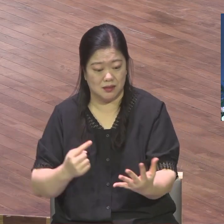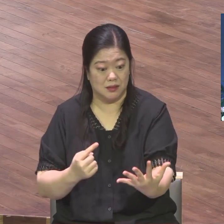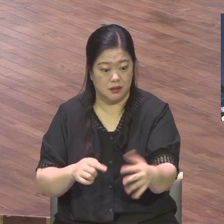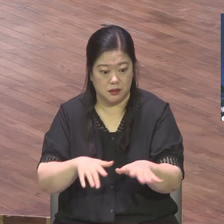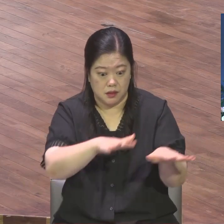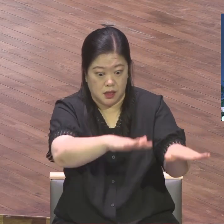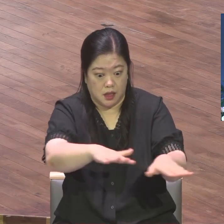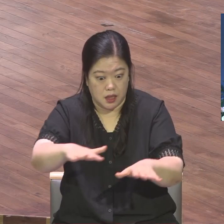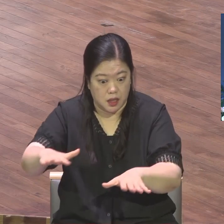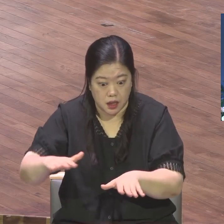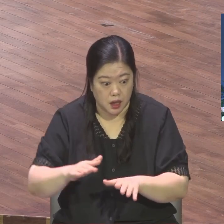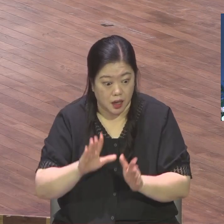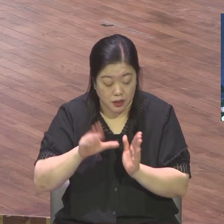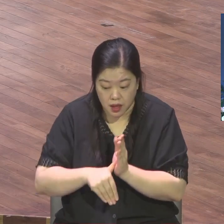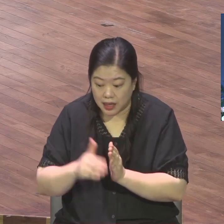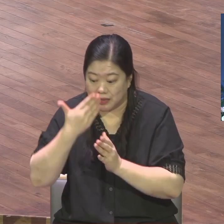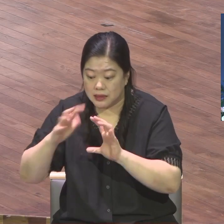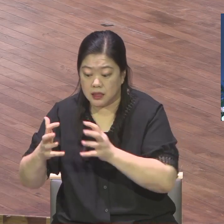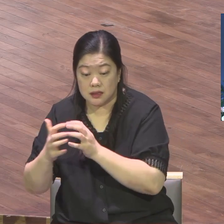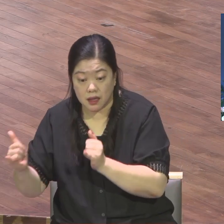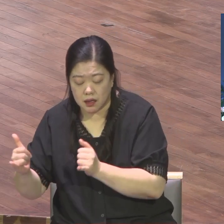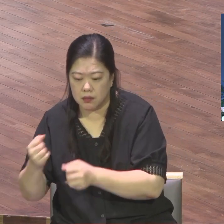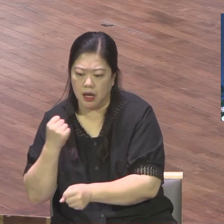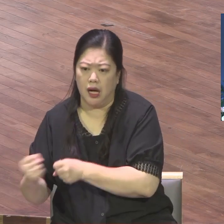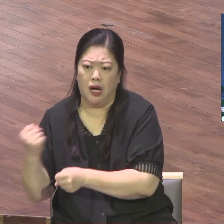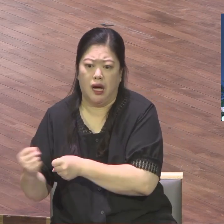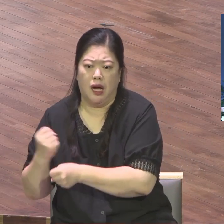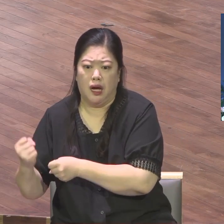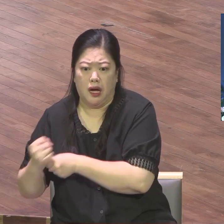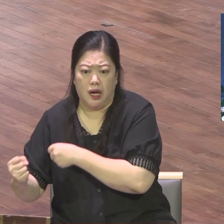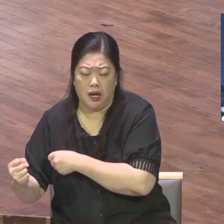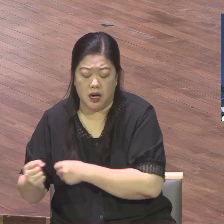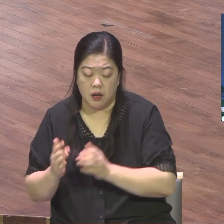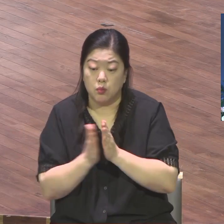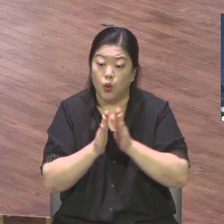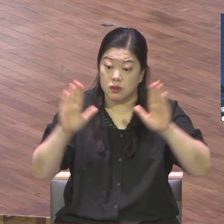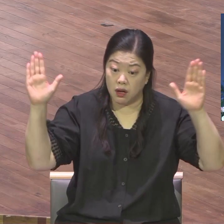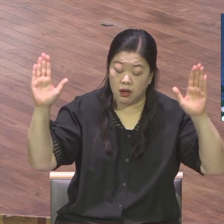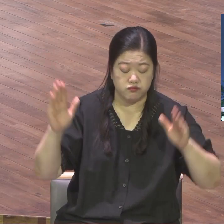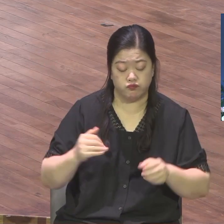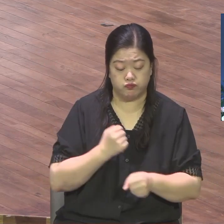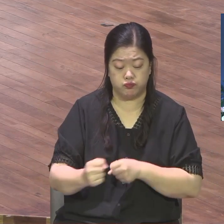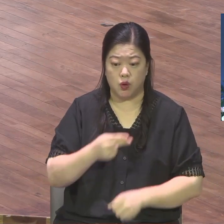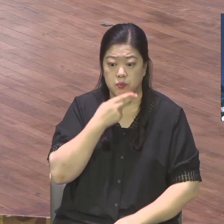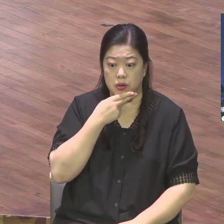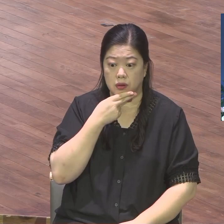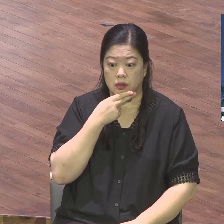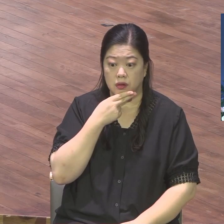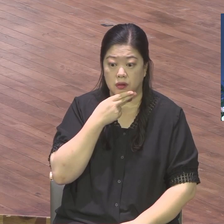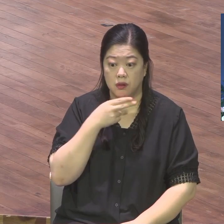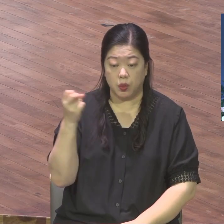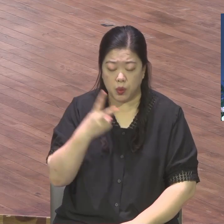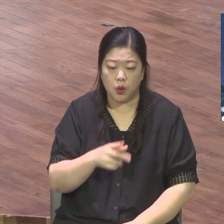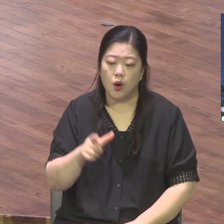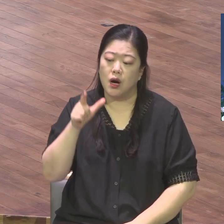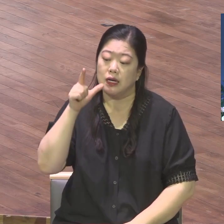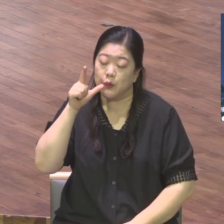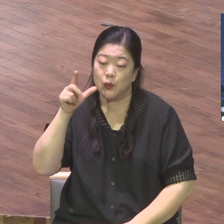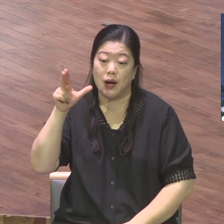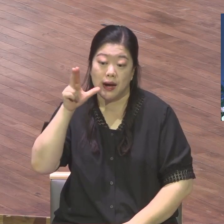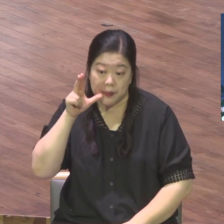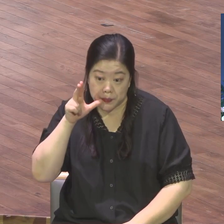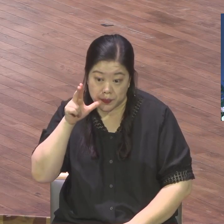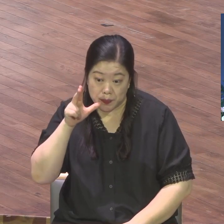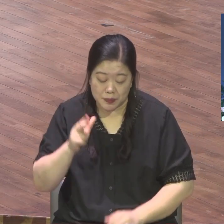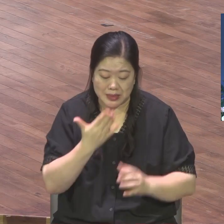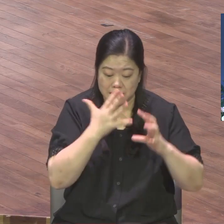앞두고 보인 이스라엘 백성들과 여호수아의 차이점이 뭐냐고요? 안악상지 강력한 안악상지 앞에 섰던